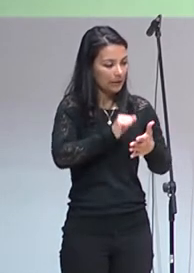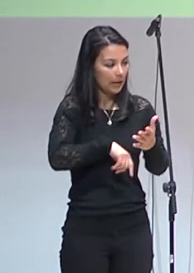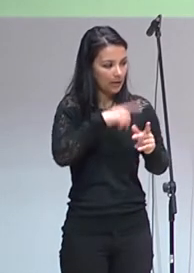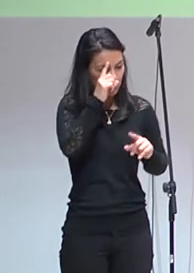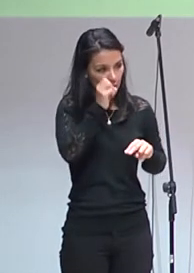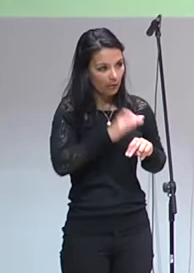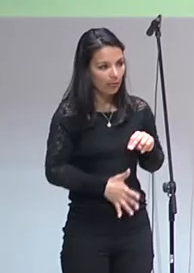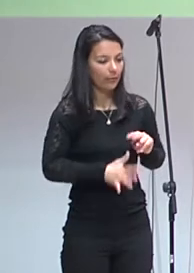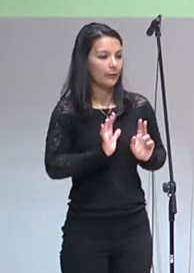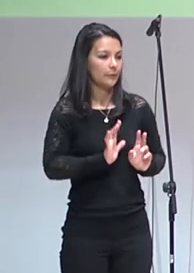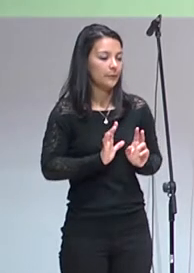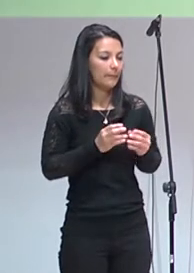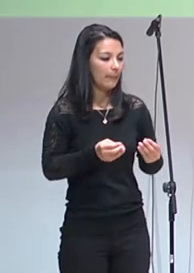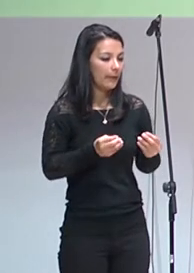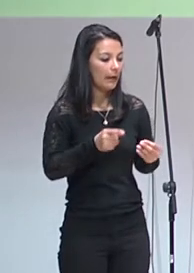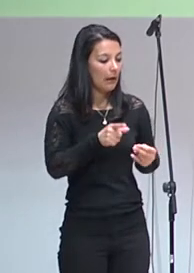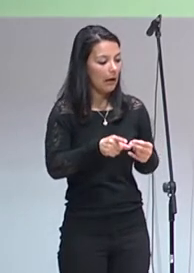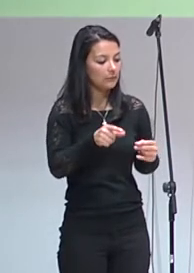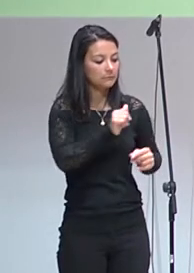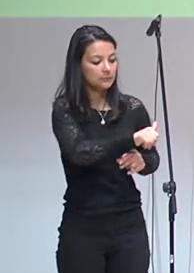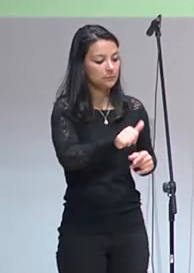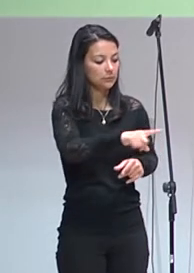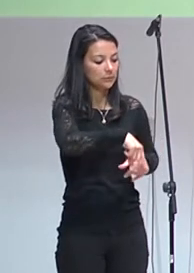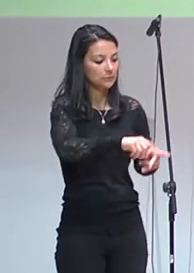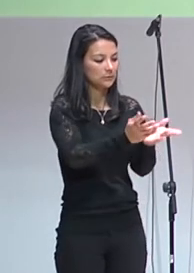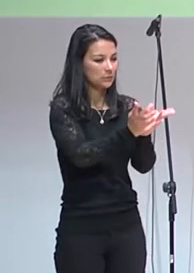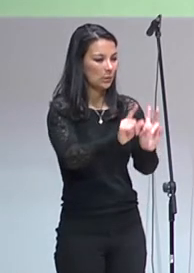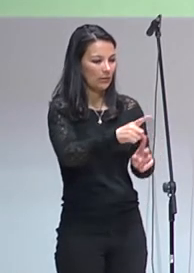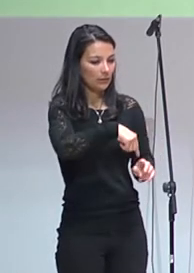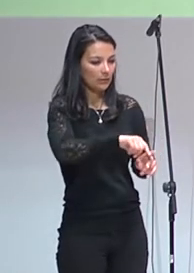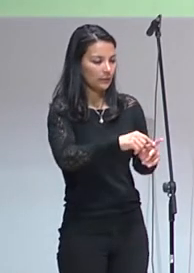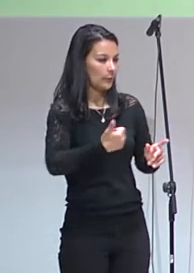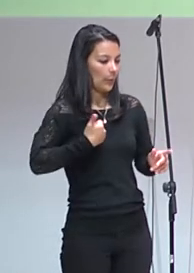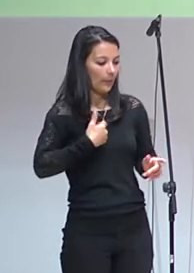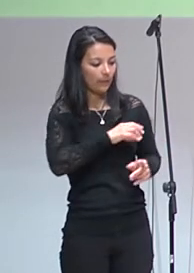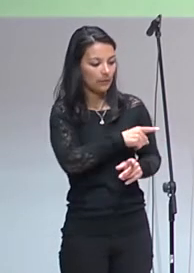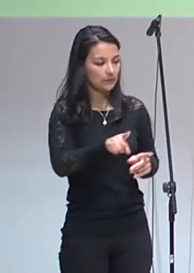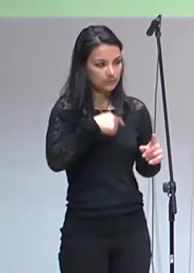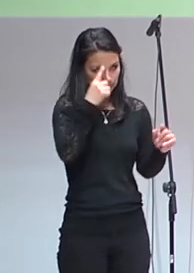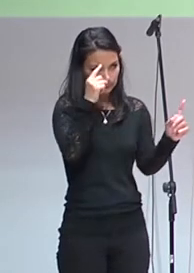también para poner a pensar a los chicos, poner a reflexionar a los chicos.